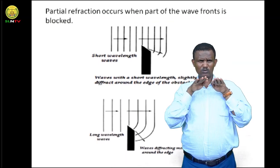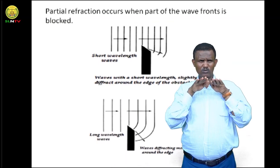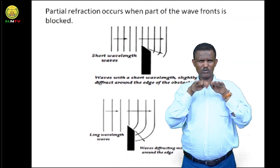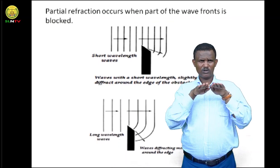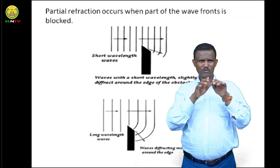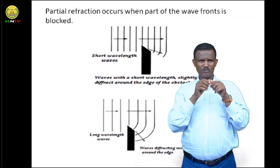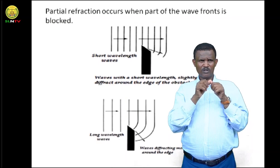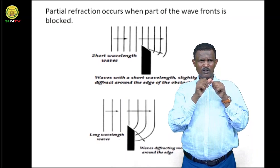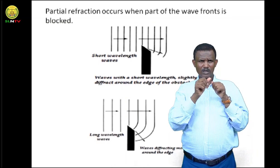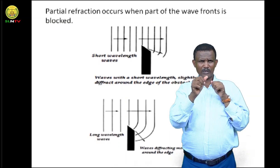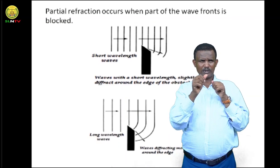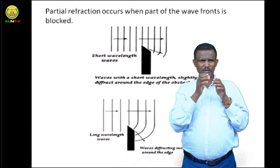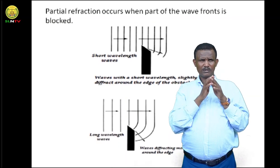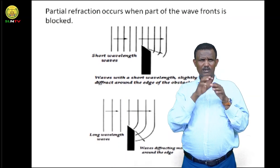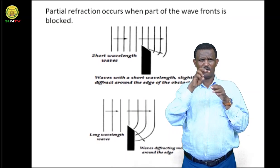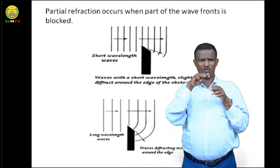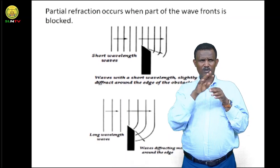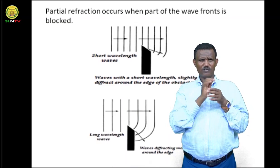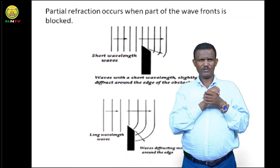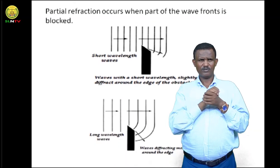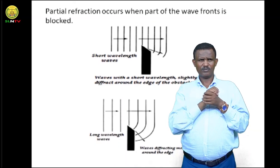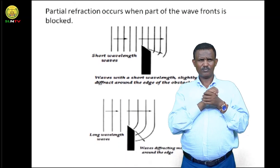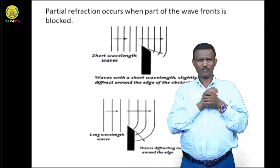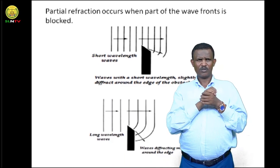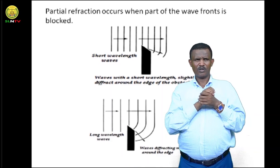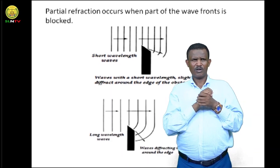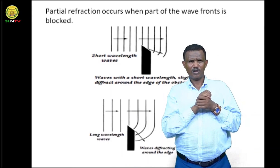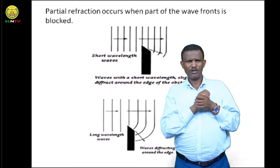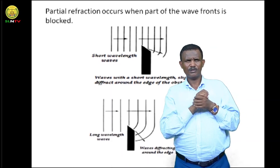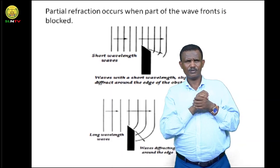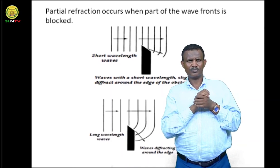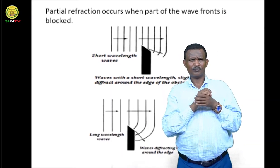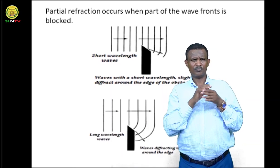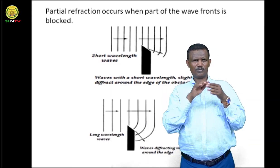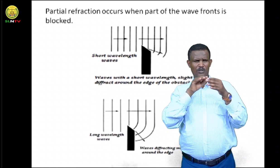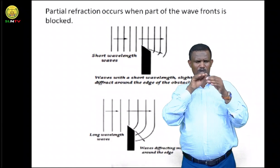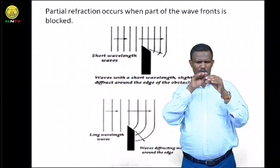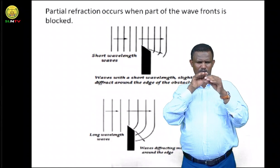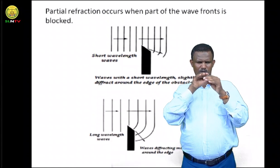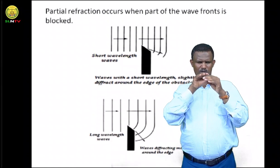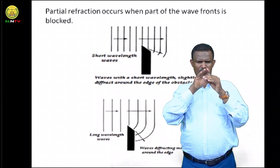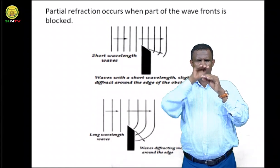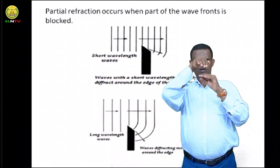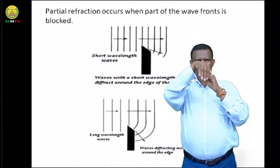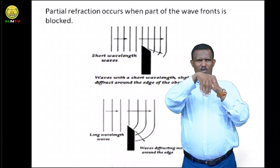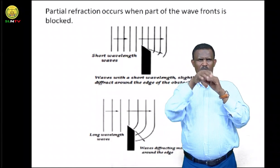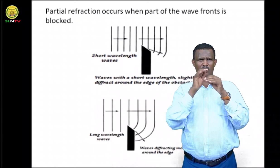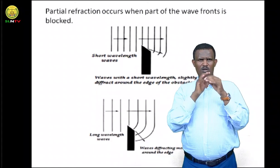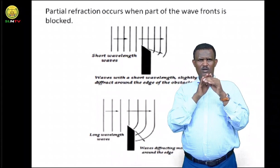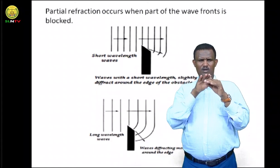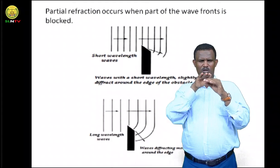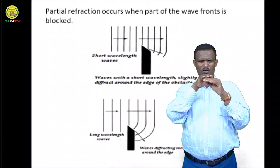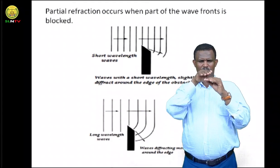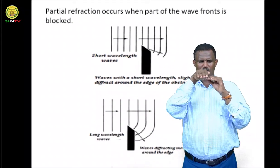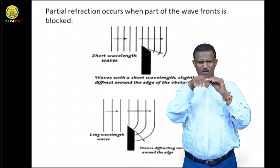koobaad oo kale waa short wave length ayaa la kulmay gaab waxay samaysay inay dhinaca kale usoo weydaarato qalooc baa yaa